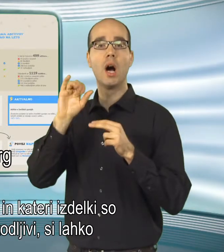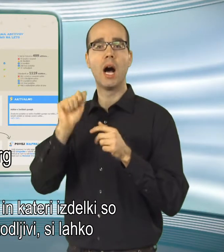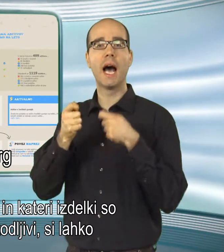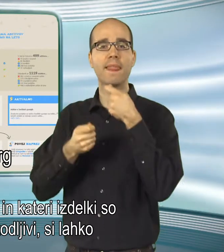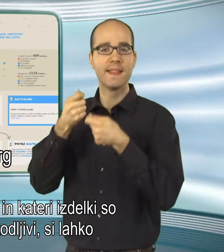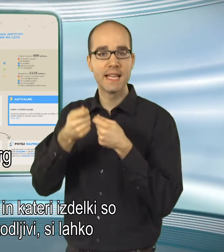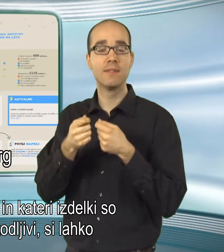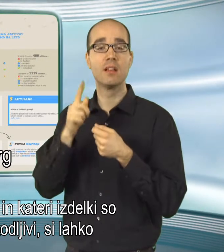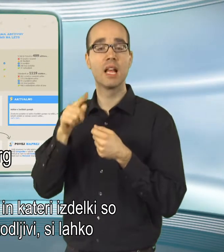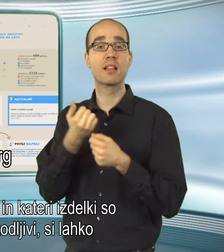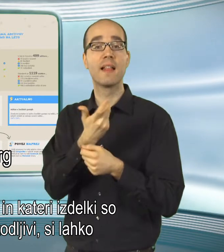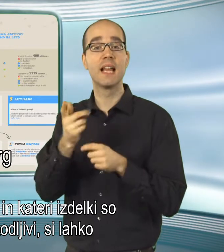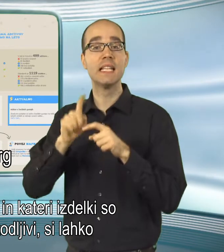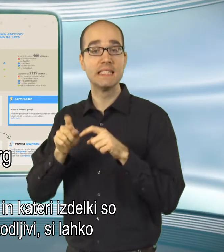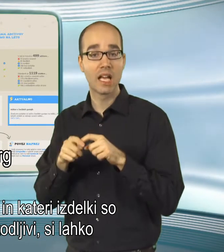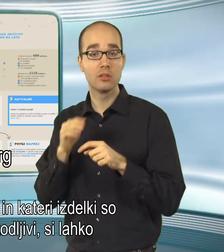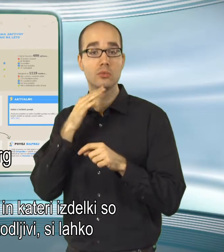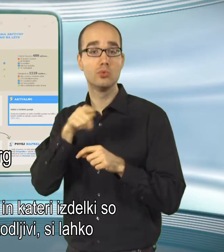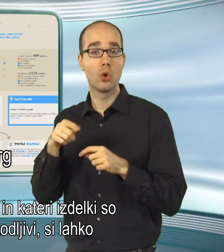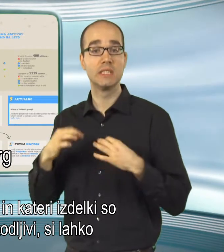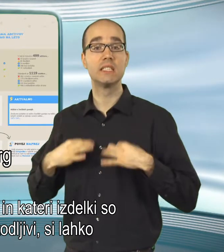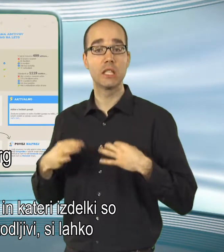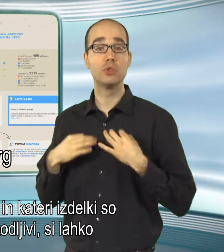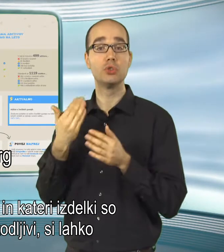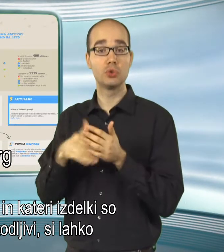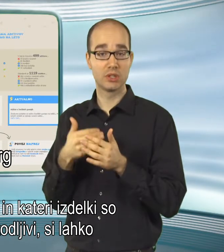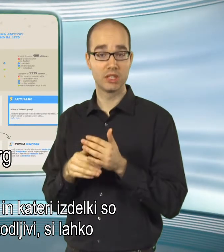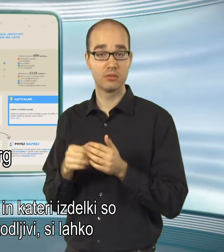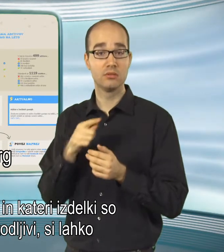Več o aditivih in kateri izdelki so zdravju škodljivi, si lahko